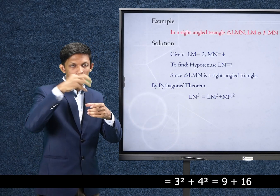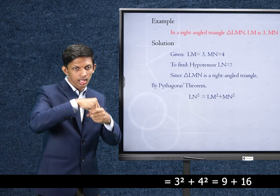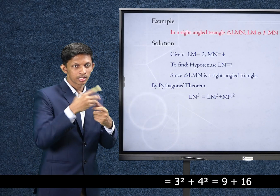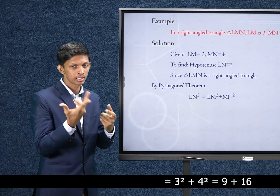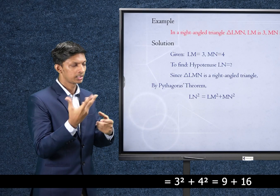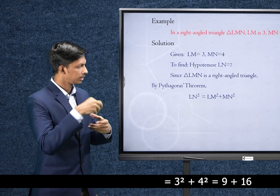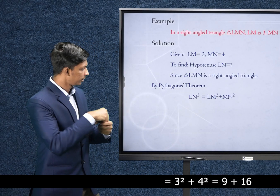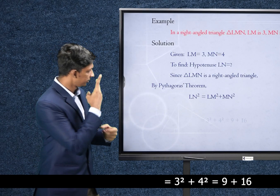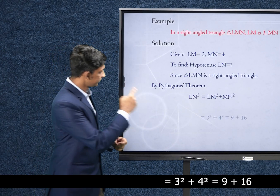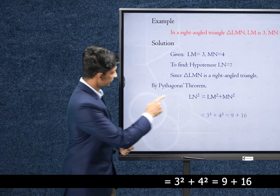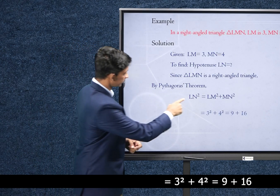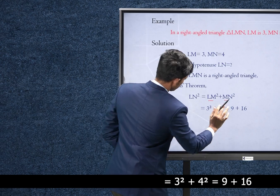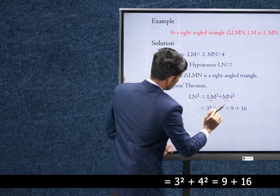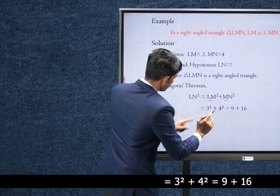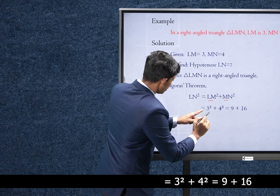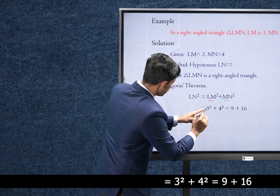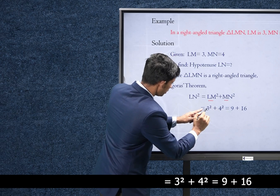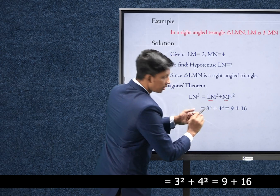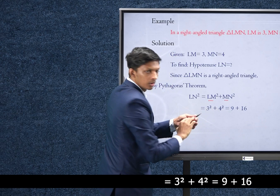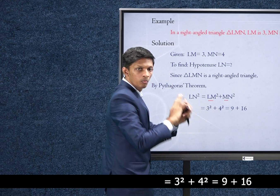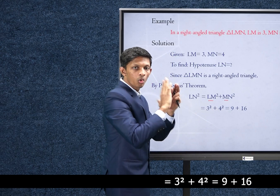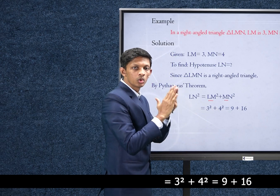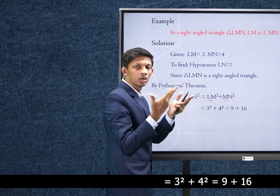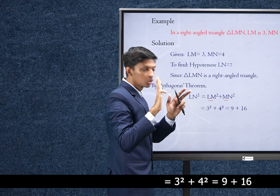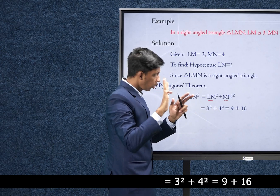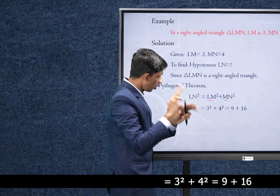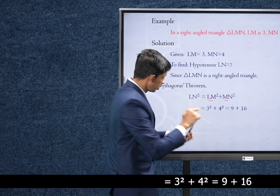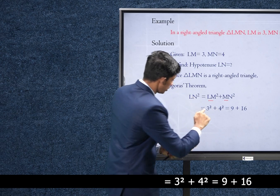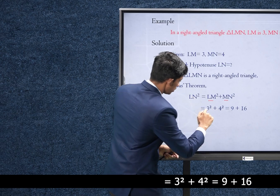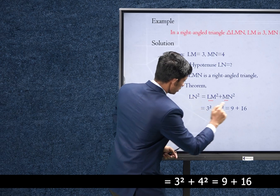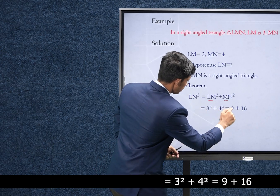देतो 3 square plus 4 square is equal to 9 plus 16.